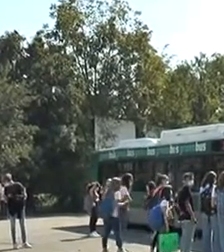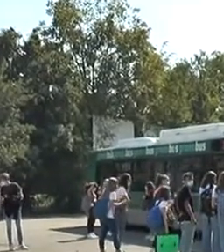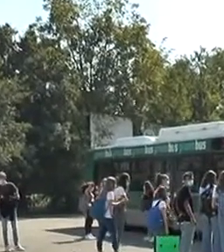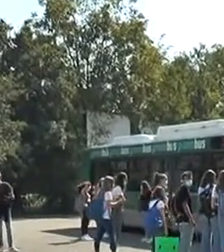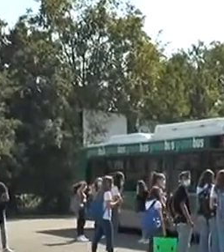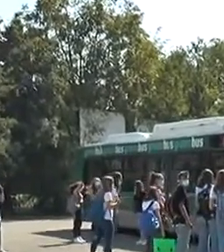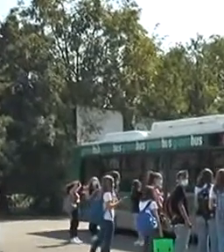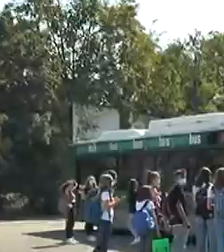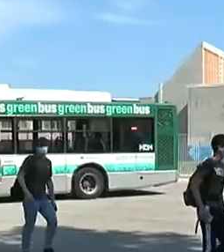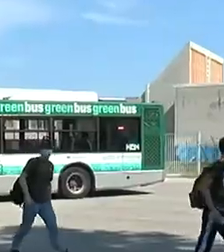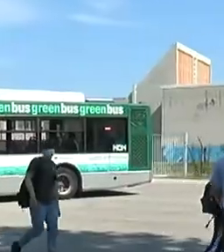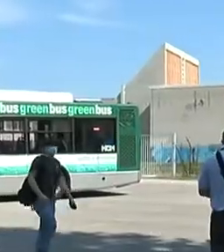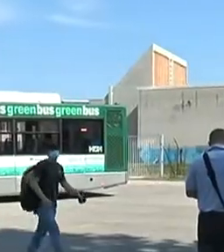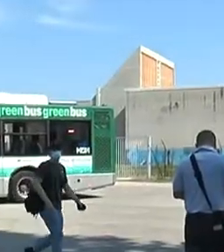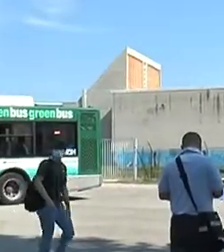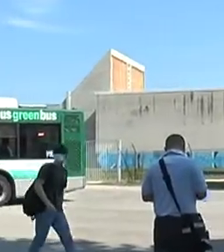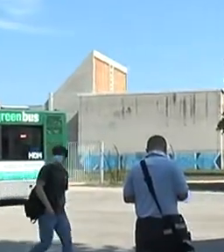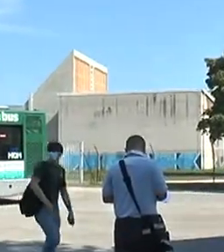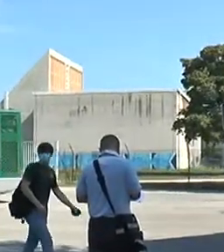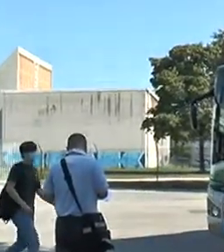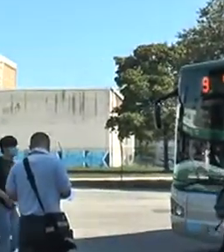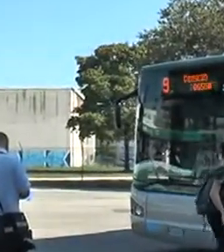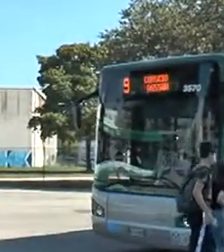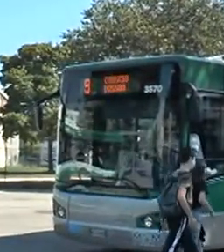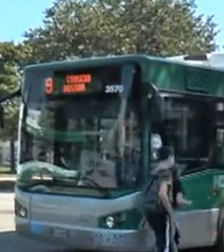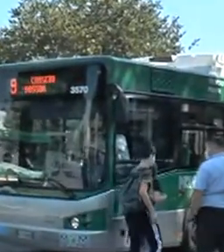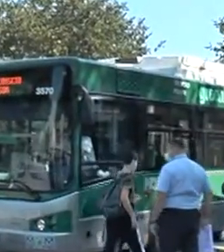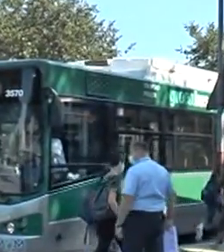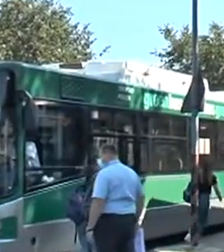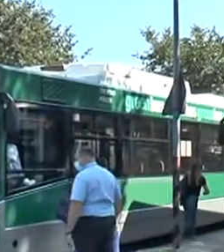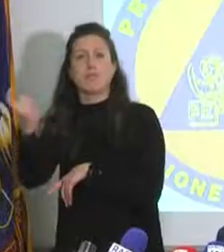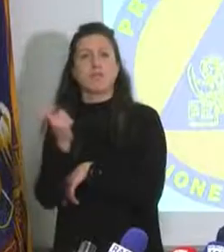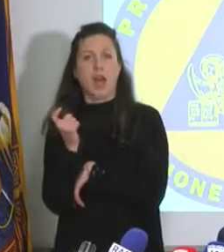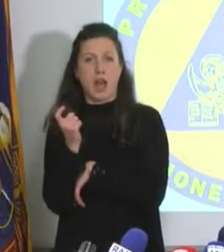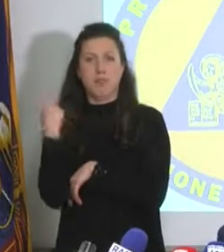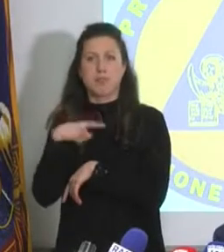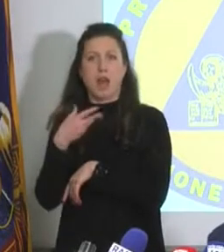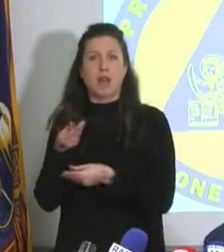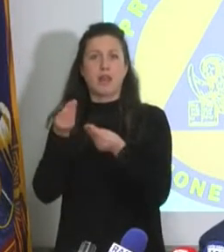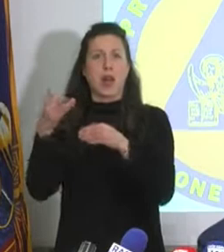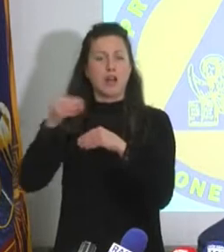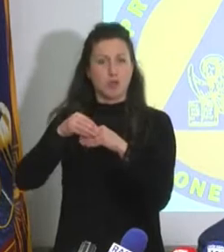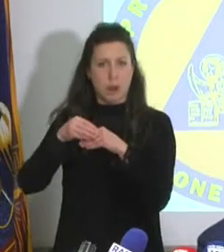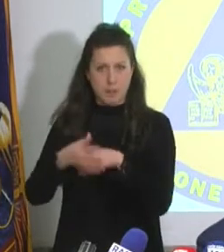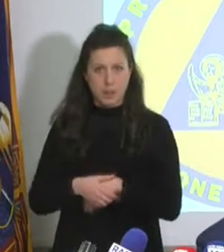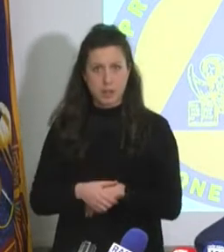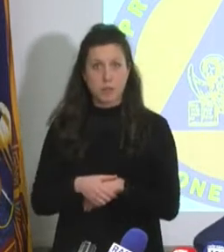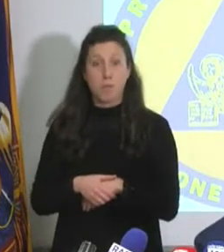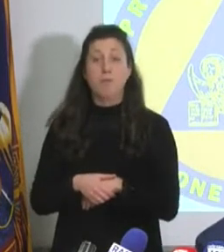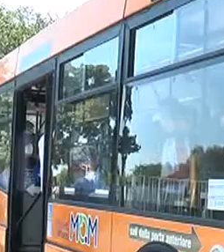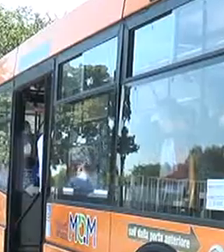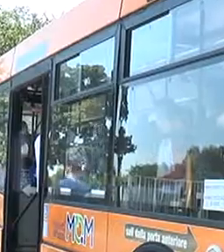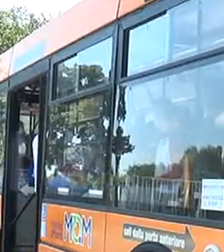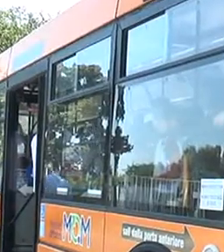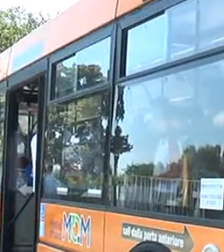anche definiti gli aspetti relativi al trasporto scolastico verranno assunti anche ci sarà la figura ad esempio una nuova figura dello